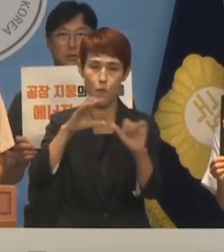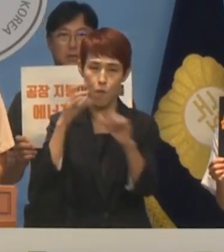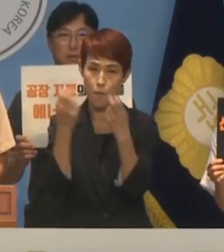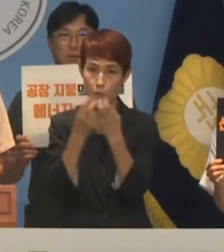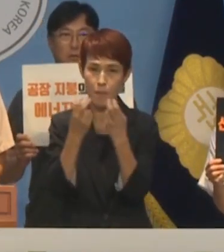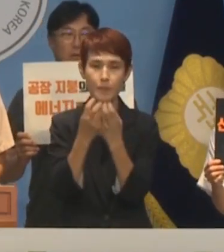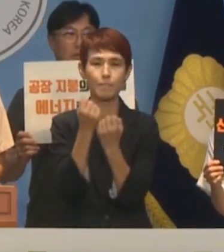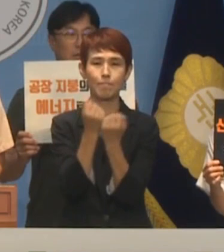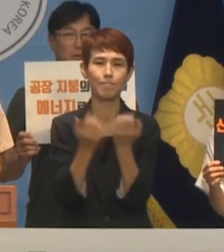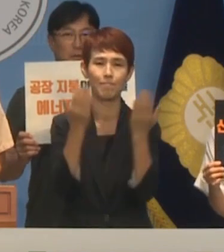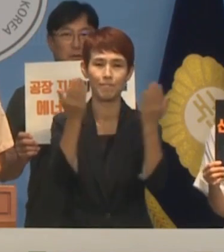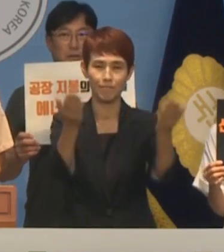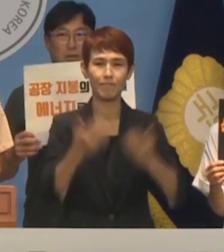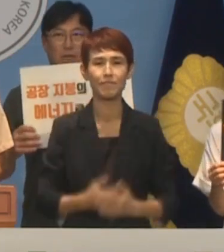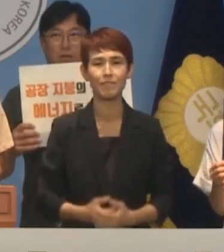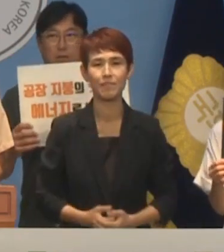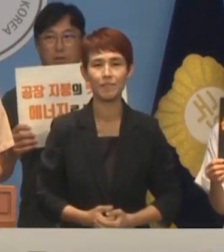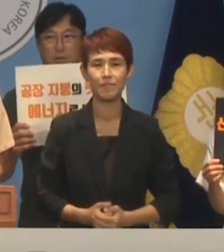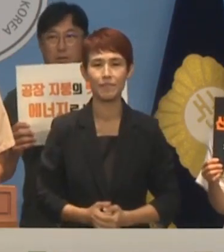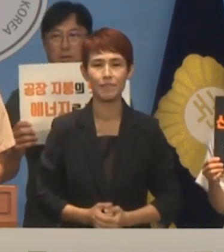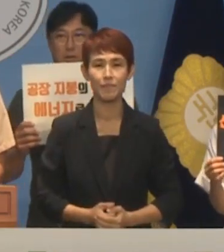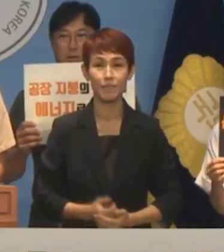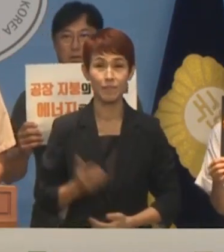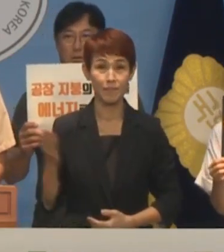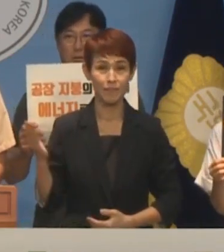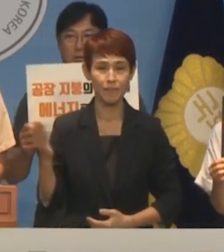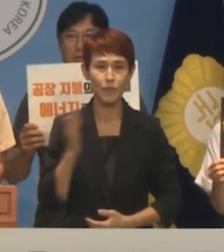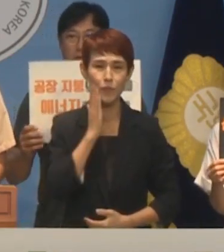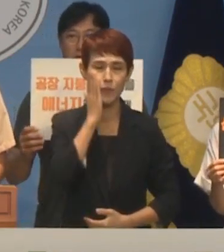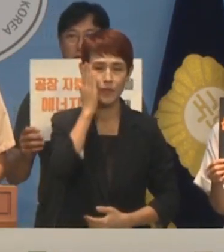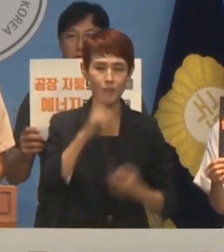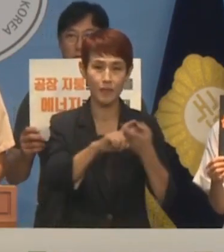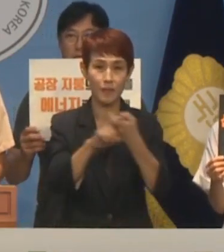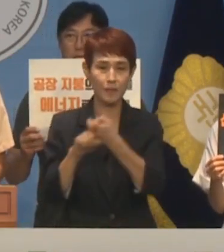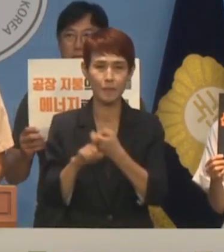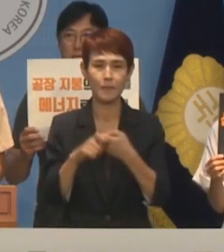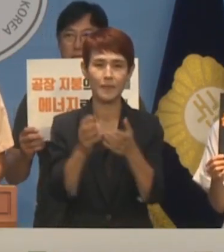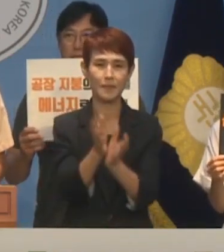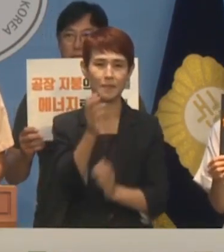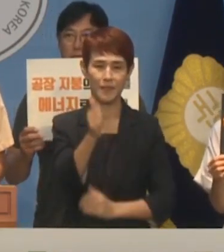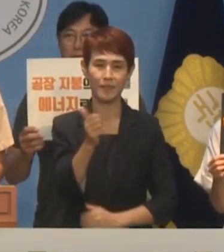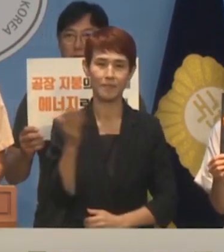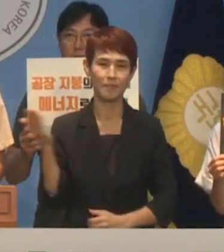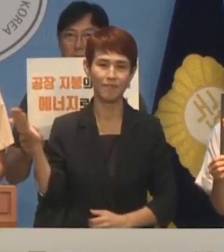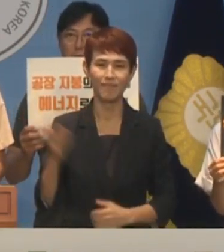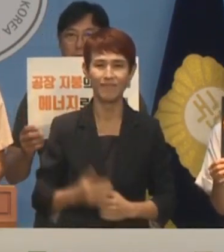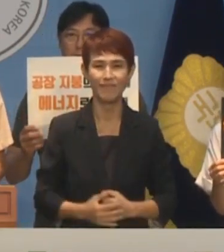시작하겠습니다. 사회를 맡은 저는 녹색연합의 황인철 팀장입니다. 반갑습니다.